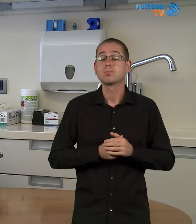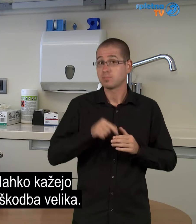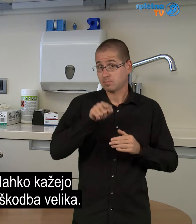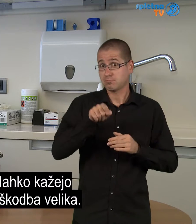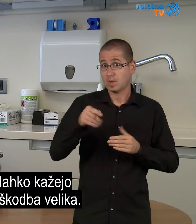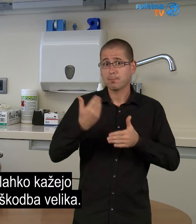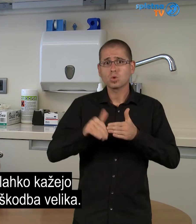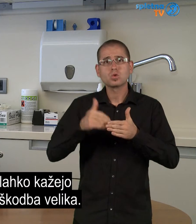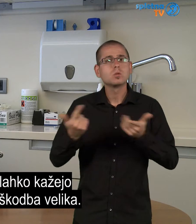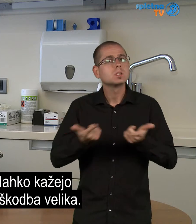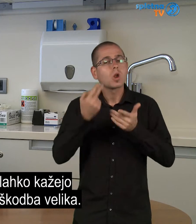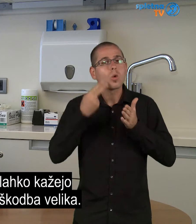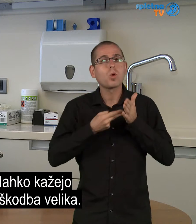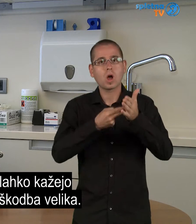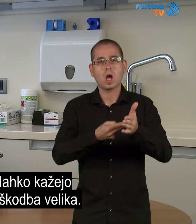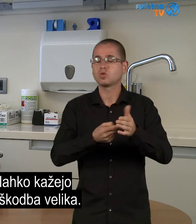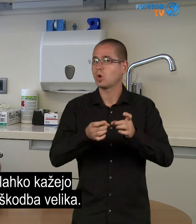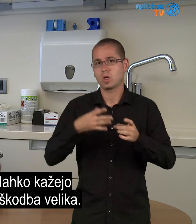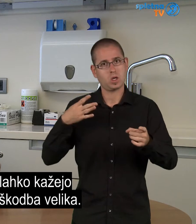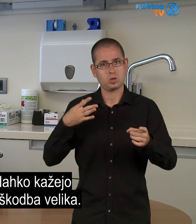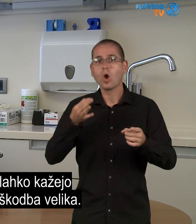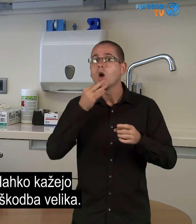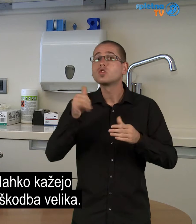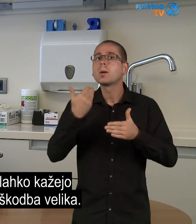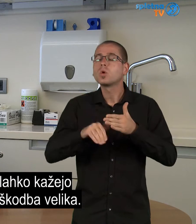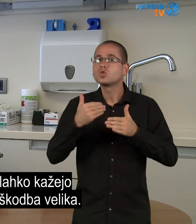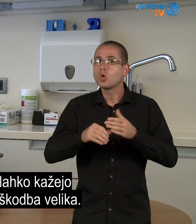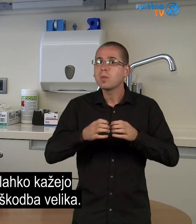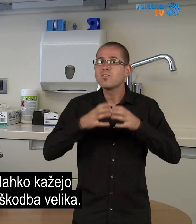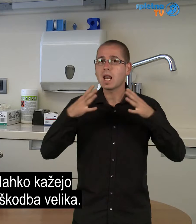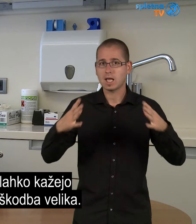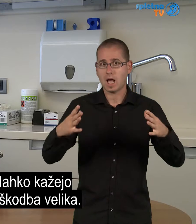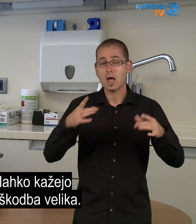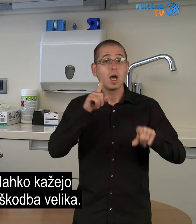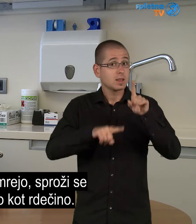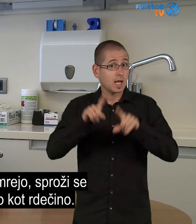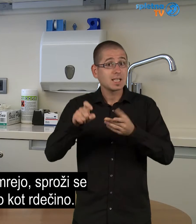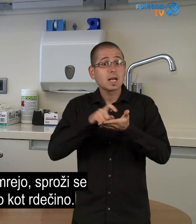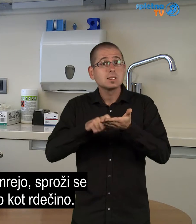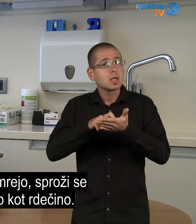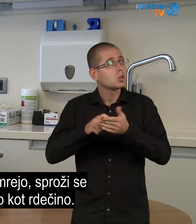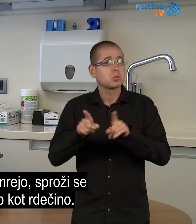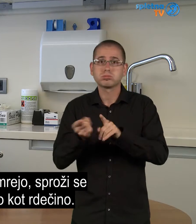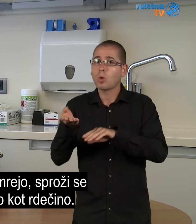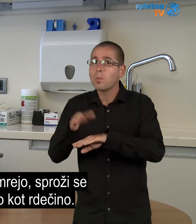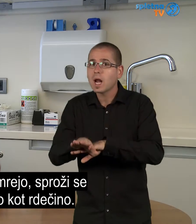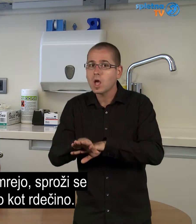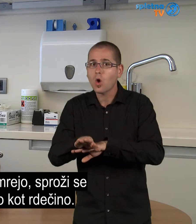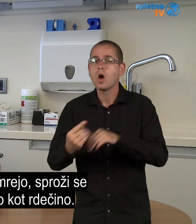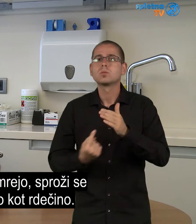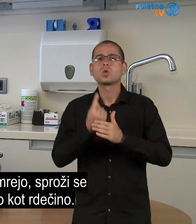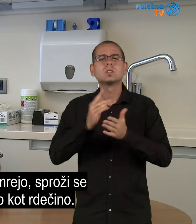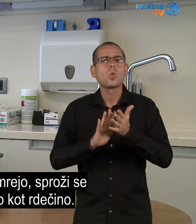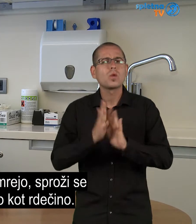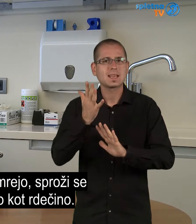Te poškodbe se lahko kažejo zelo hitro, če je poškodba velika, nekatere celice odmrejo, sproži